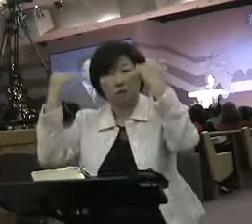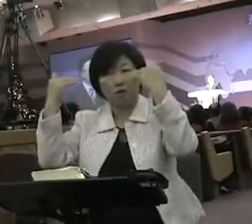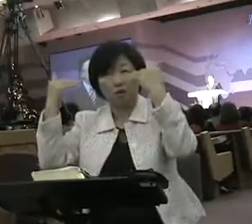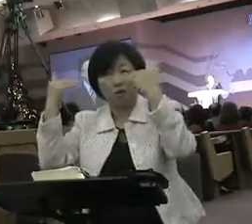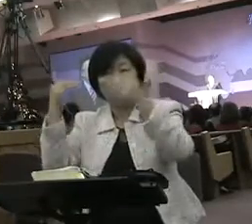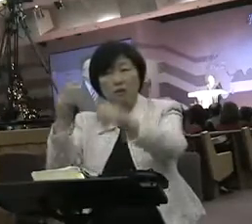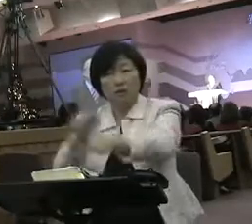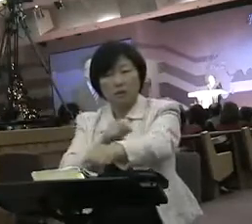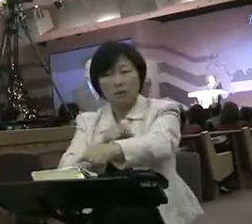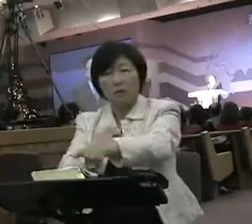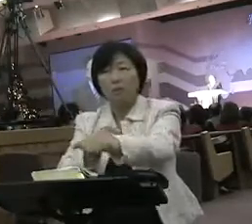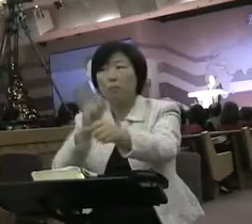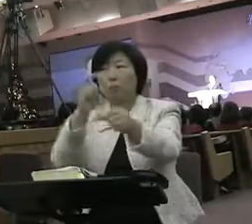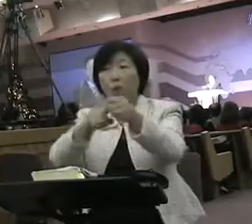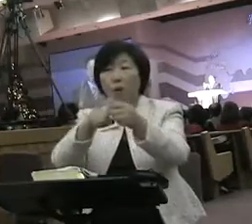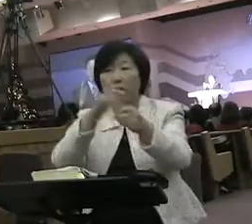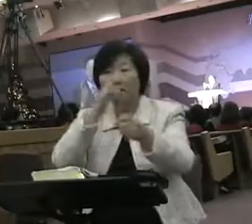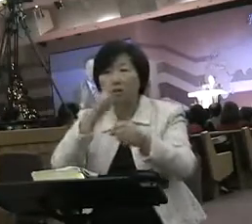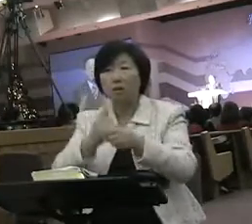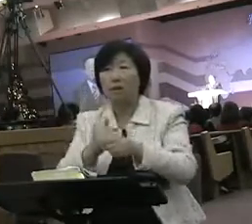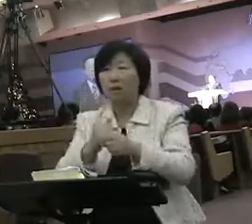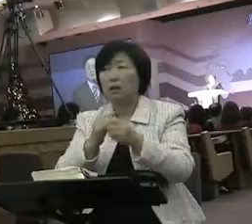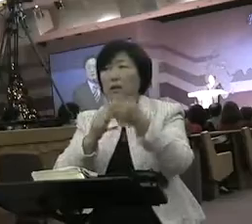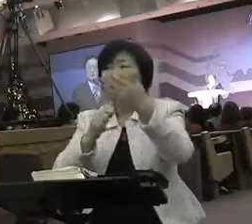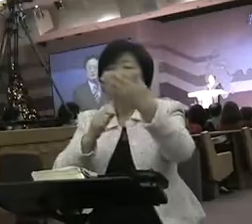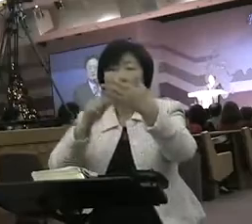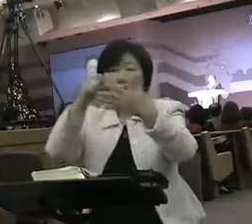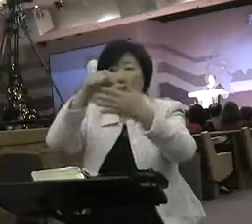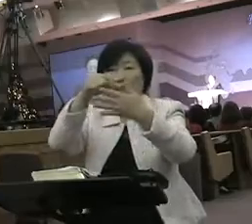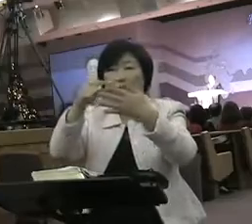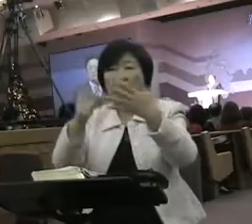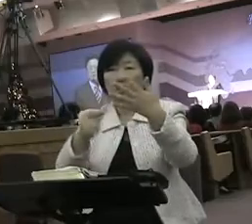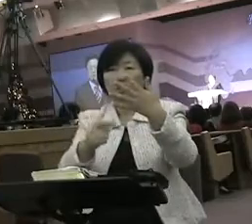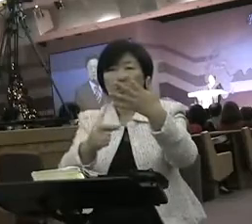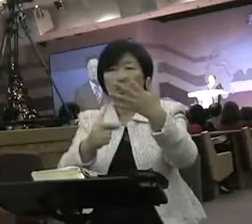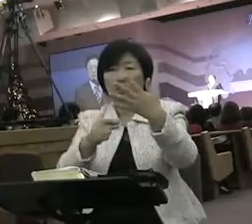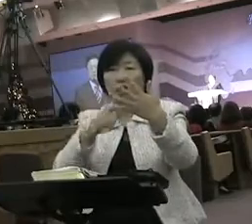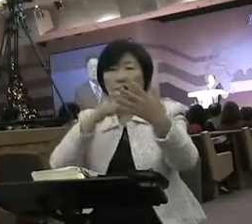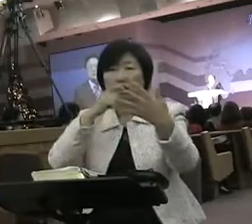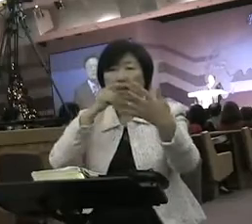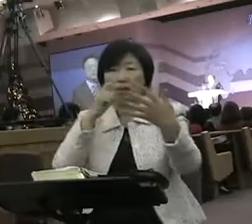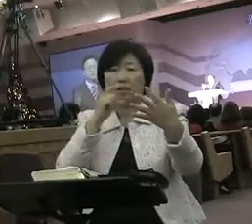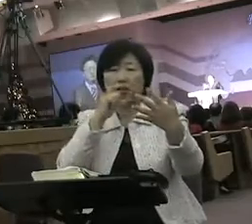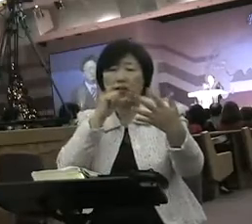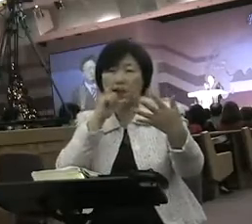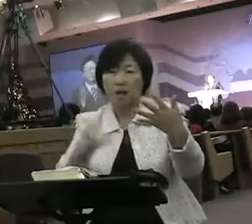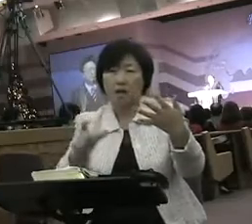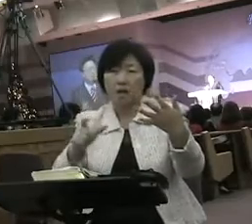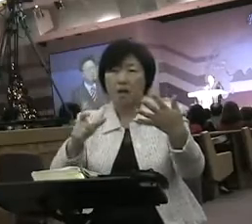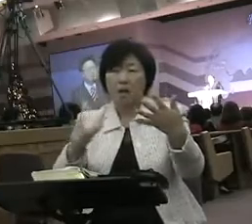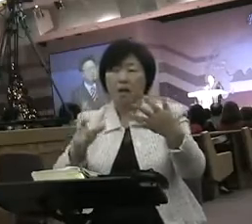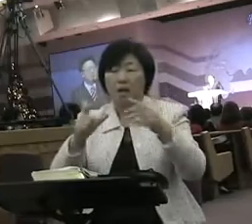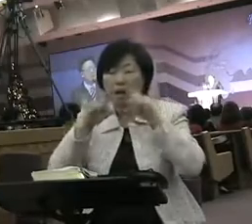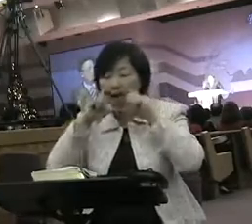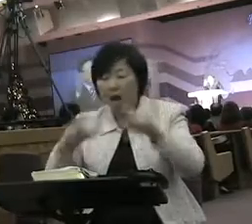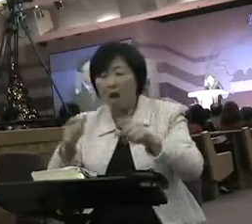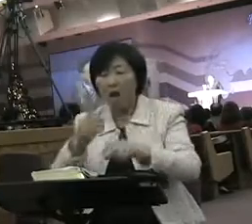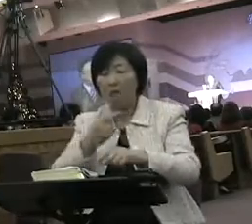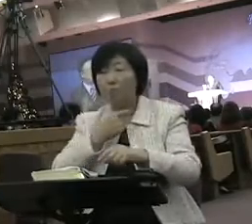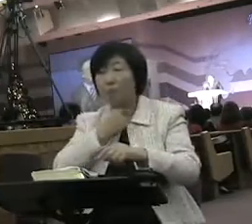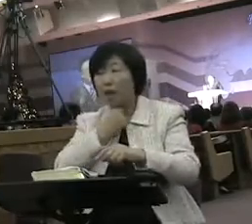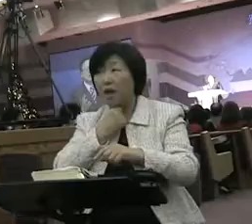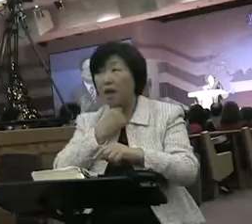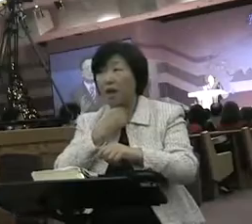특징들과 목표가 있겠지만 나는 이 다섯 부분만큼은 강조하고 하나님이 나에게 붙여주시는 성도님들의